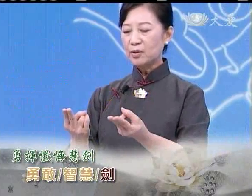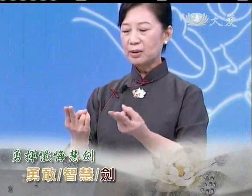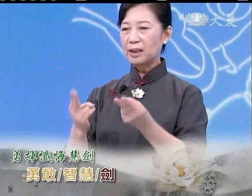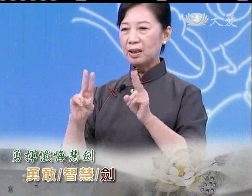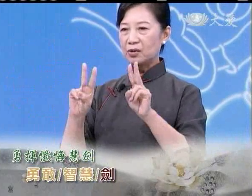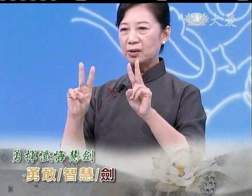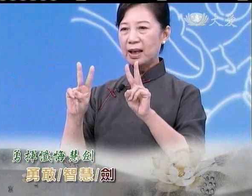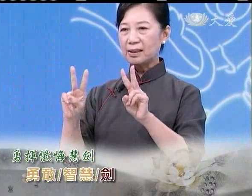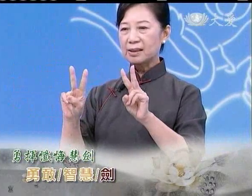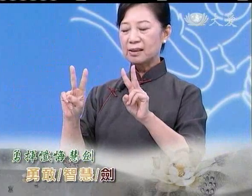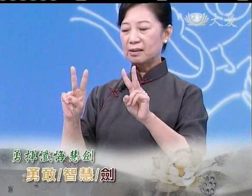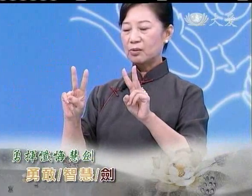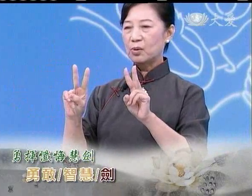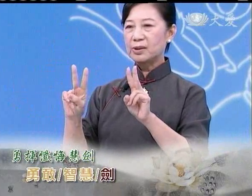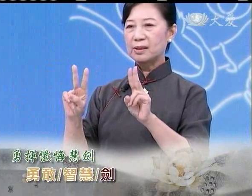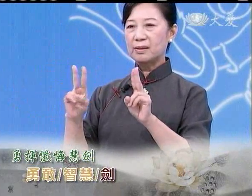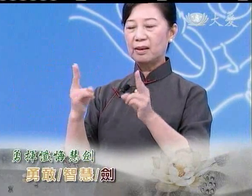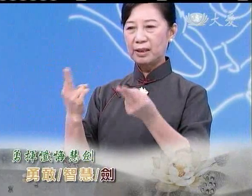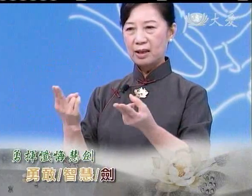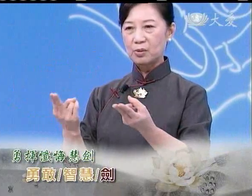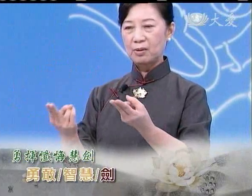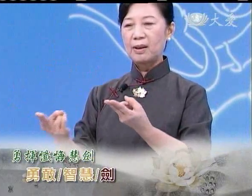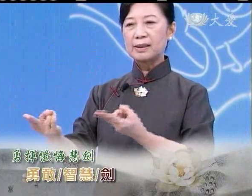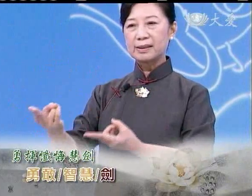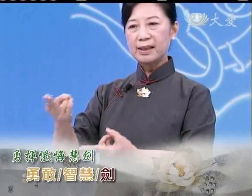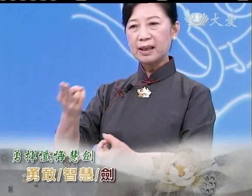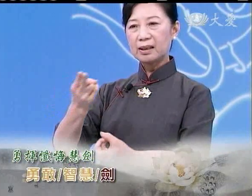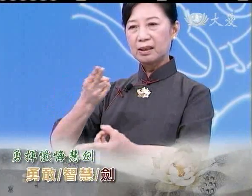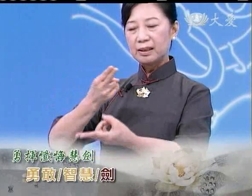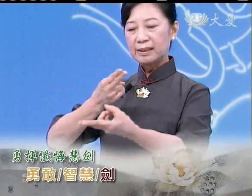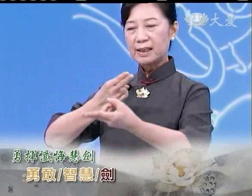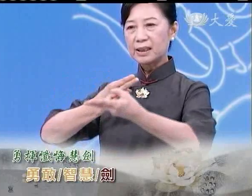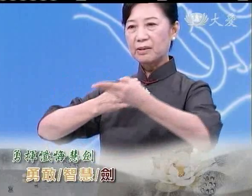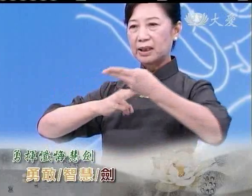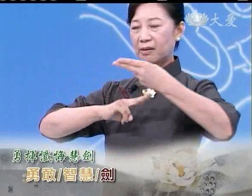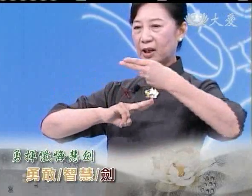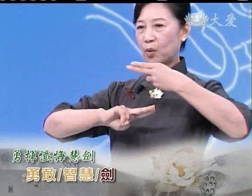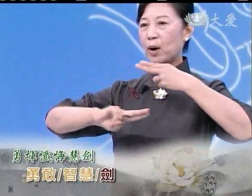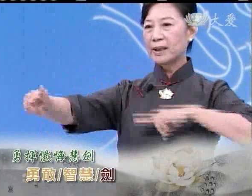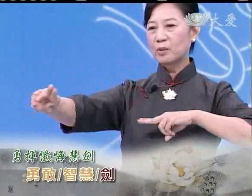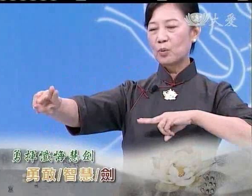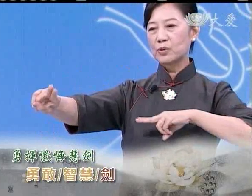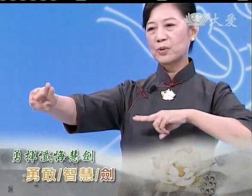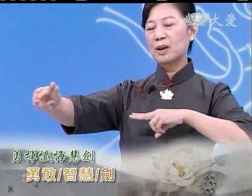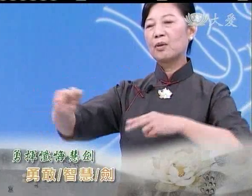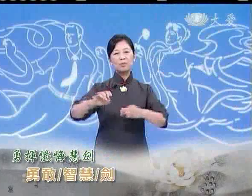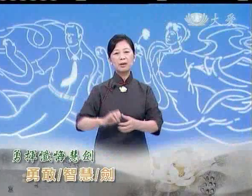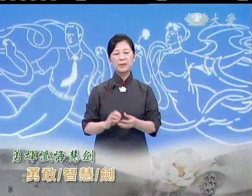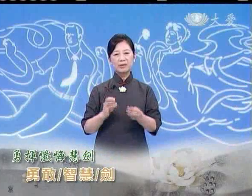有一点是两指、手指哦，两手直接的，你在这地方你要很快的过去，会比较